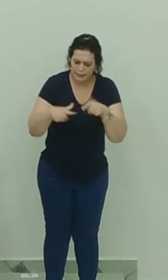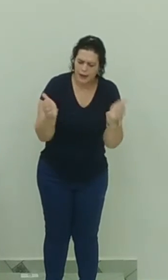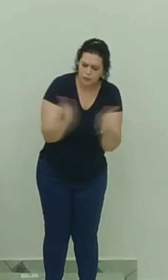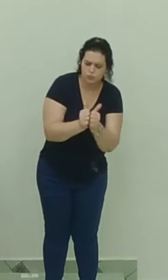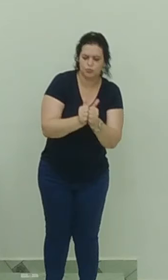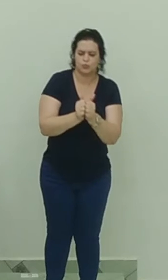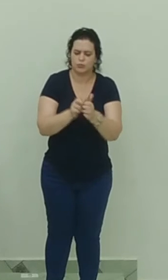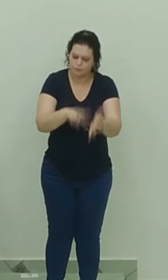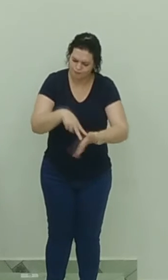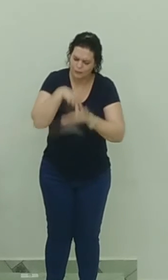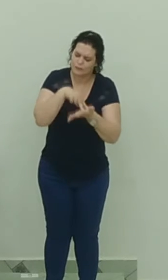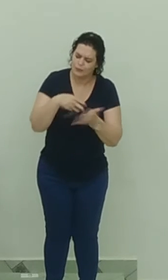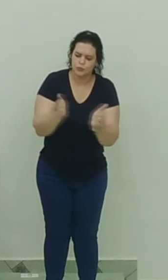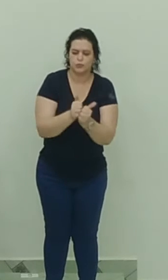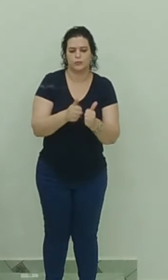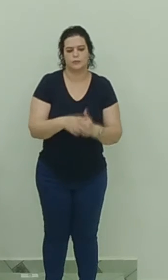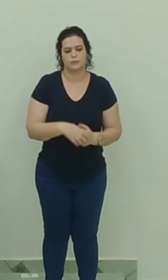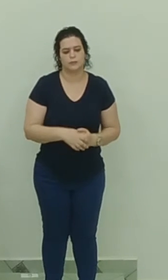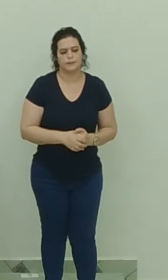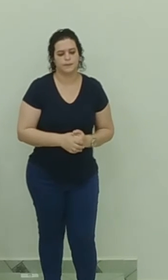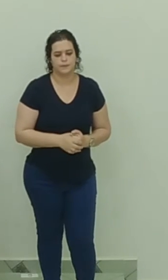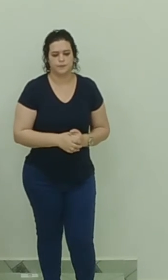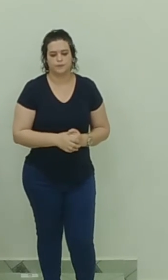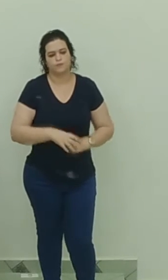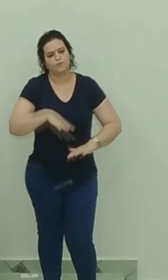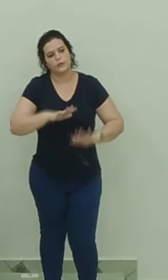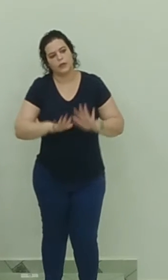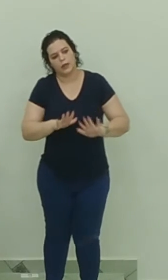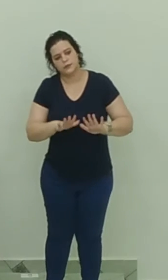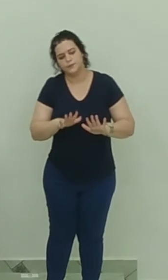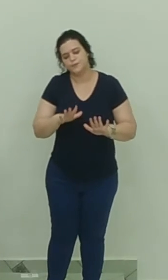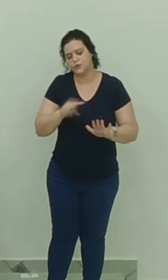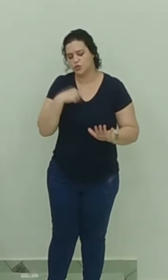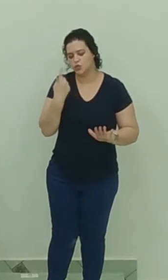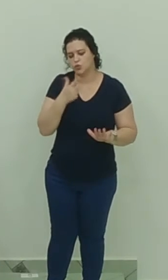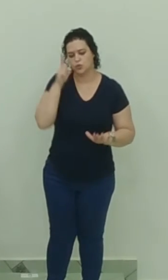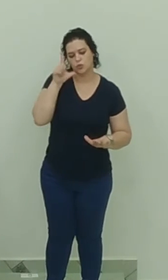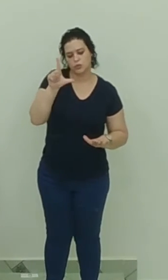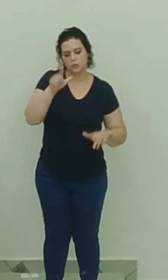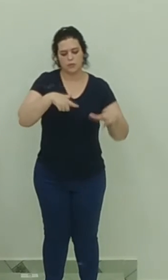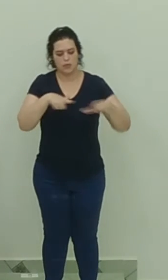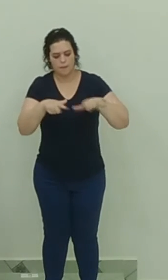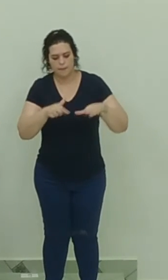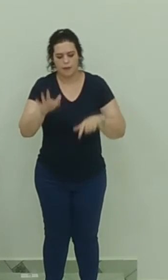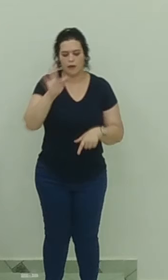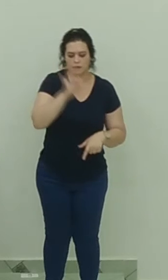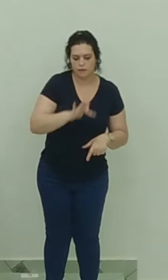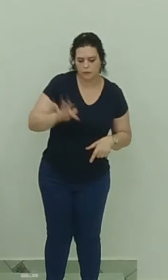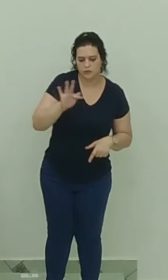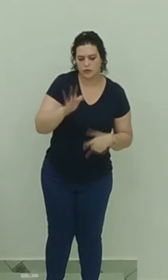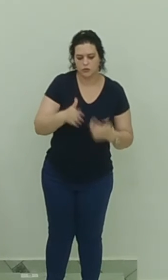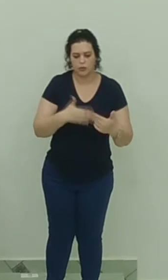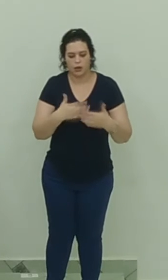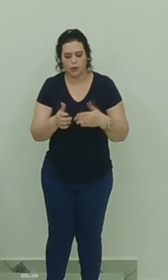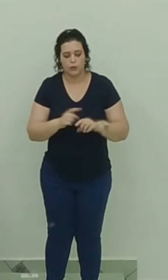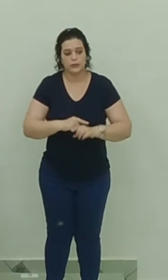nossa vida. Você consegue muitas vezes um emprego, uma faculdade, um ingresso, o que seja, mas teve alguém